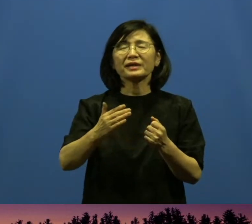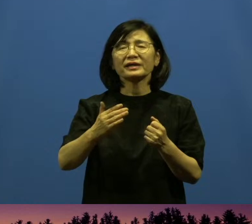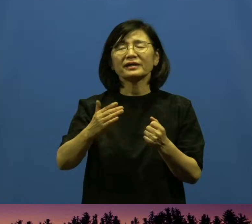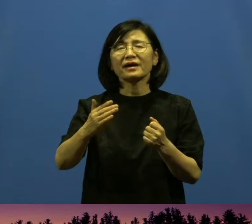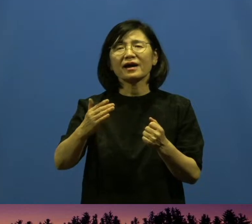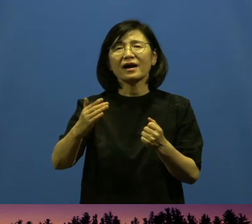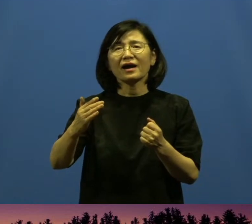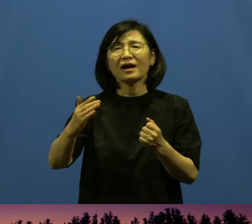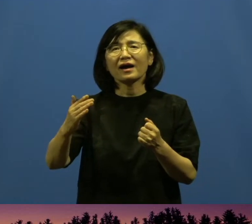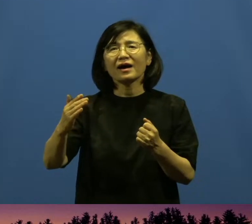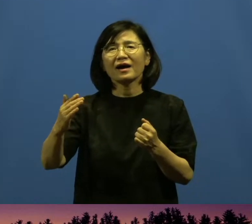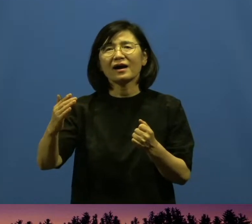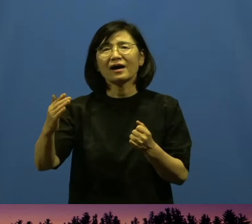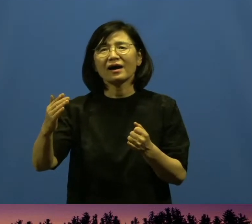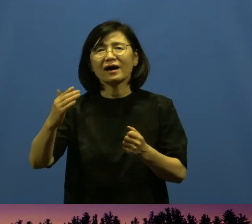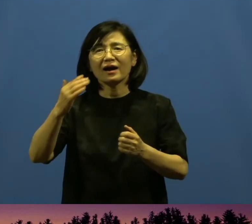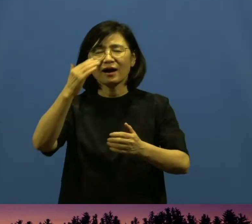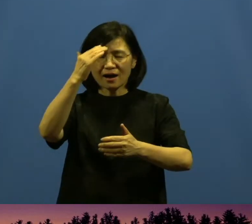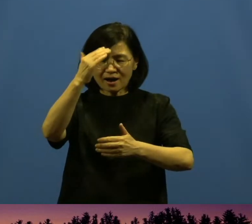되심이라.